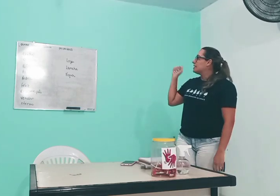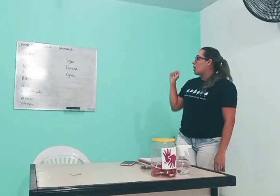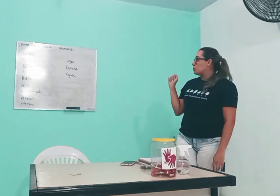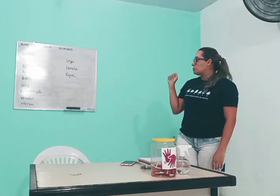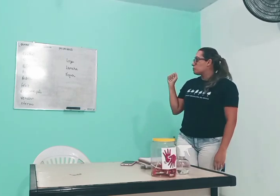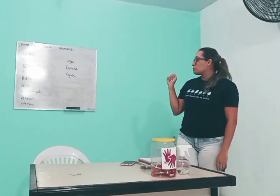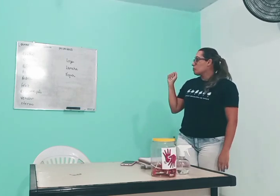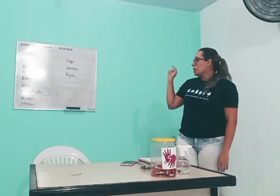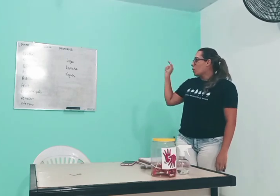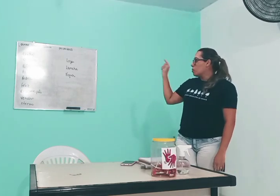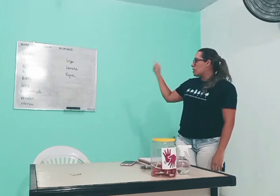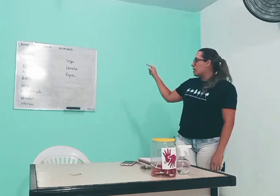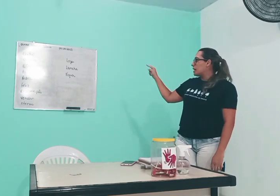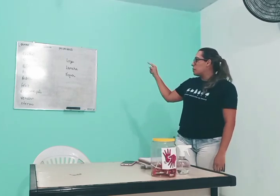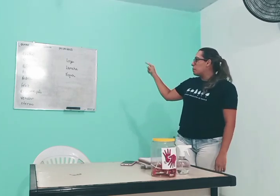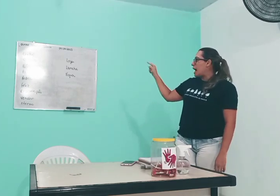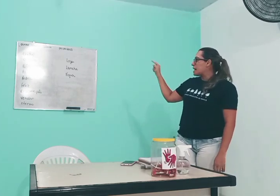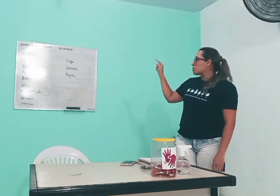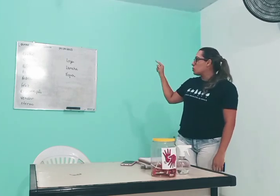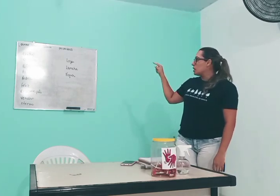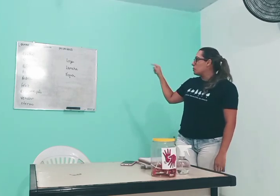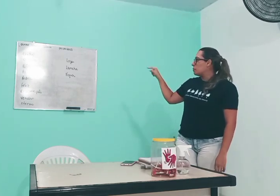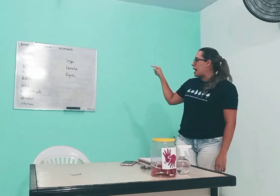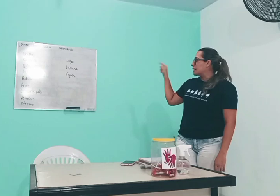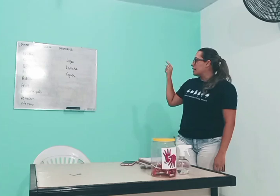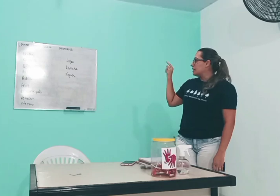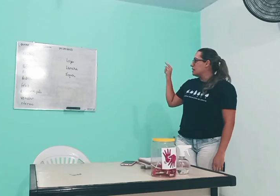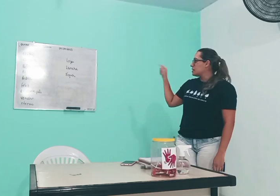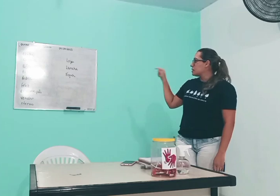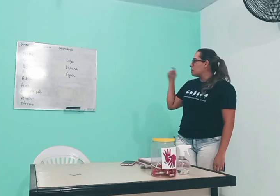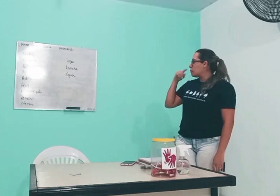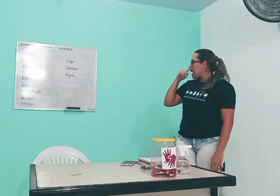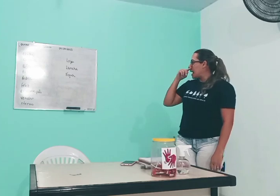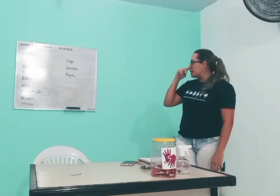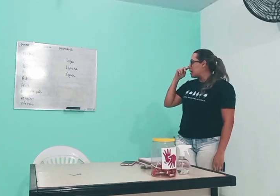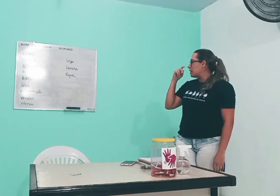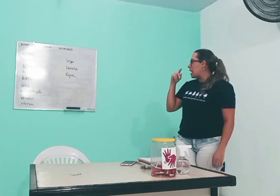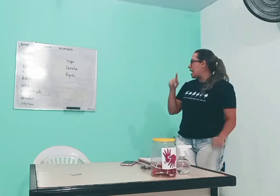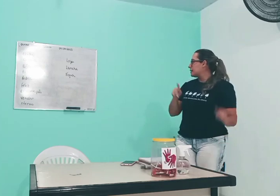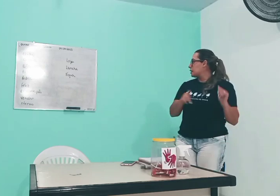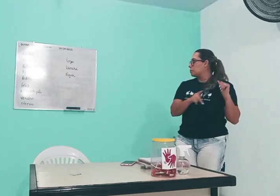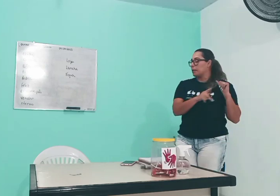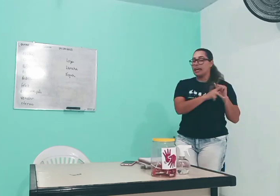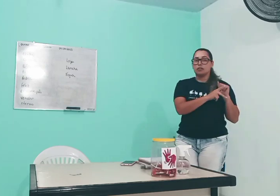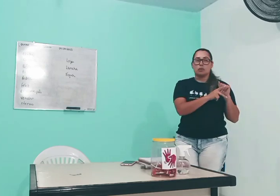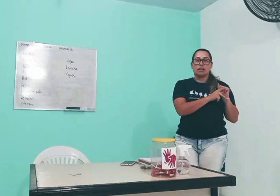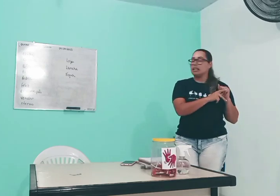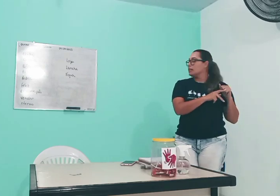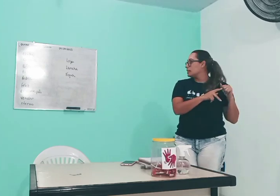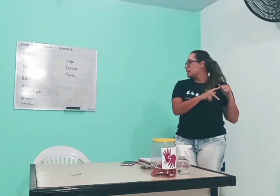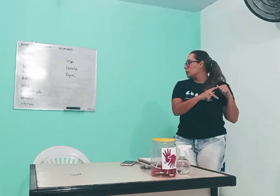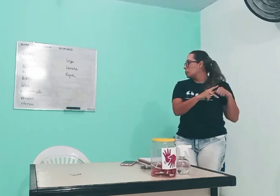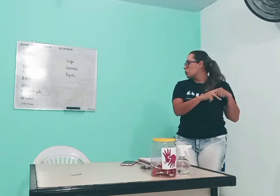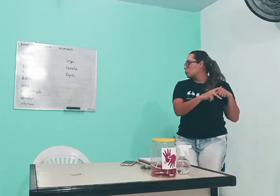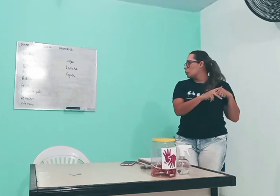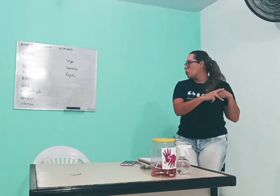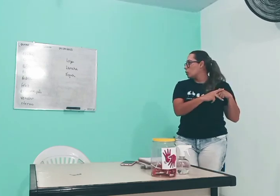Então, como eu já falei, Páscoa, país, pedra, aí tem Pedro ainda, tem